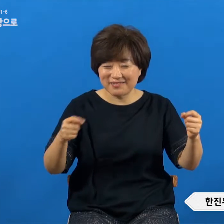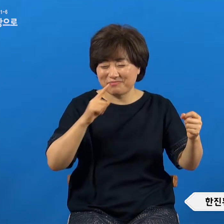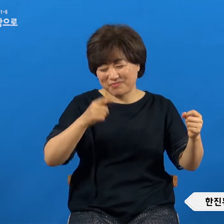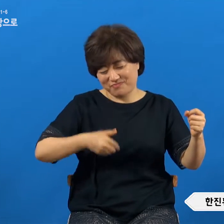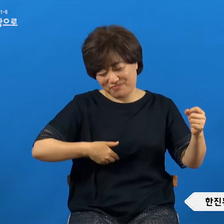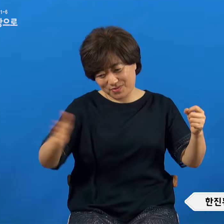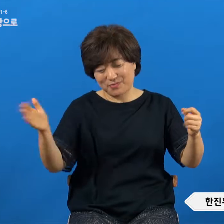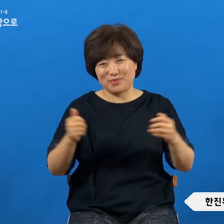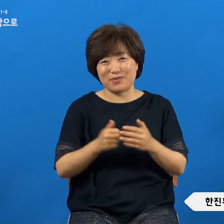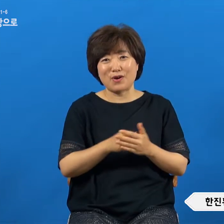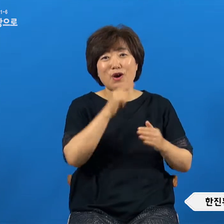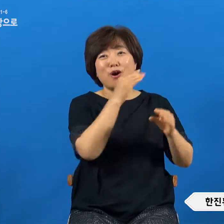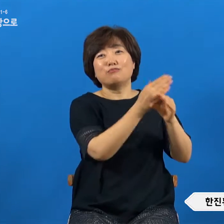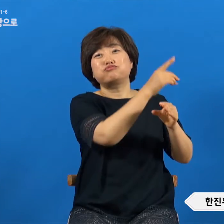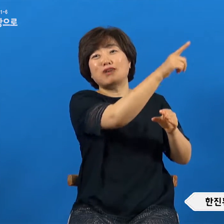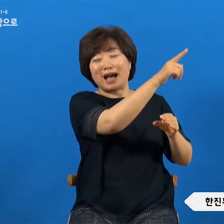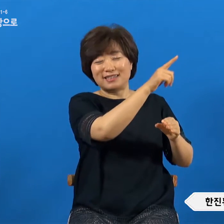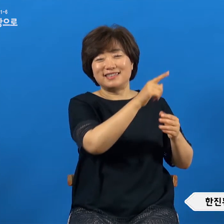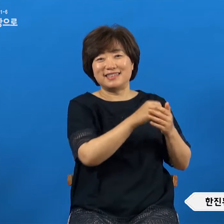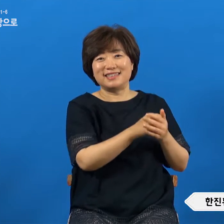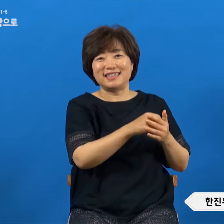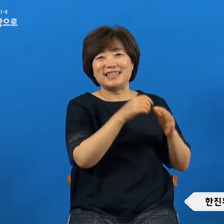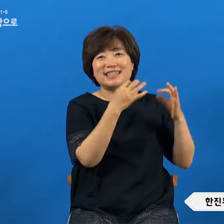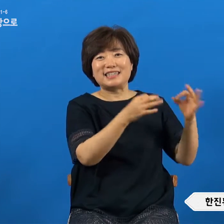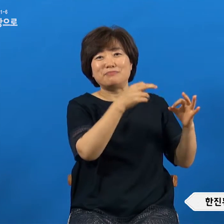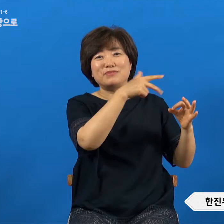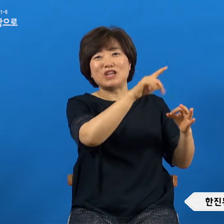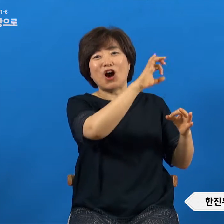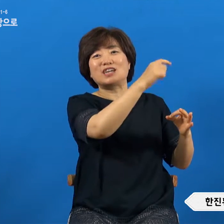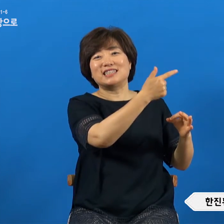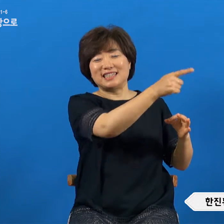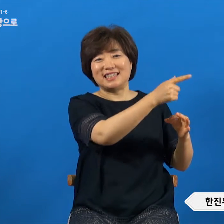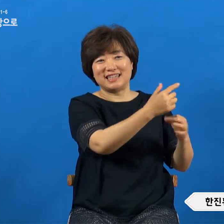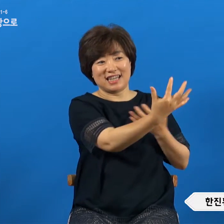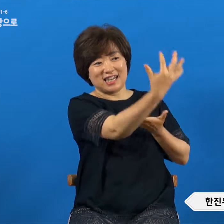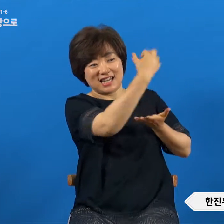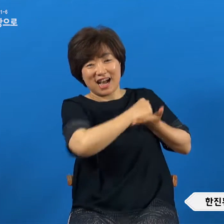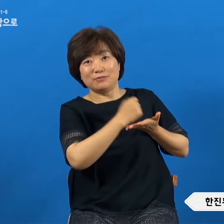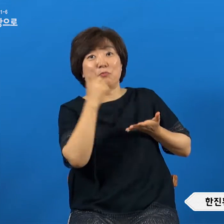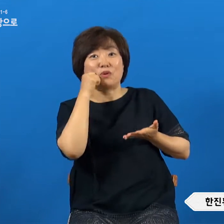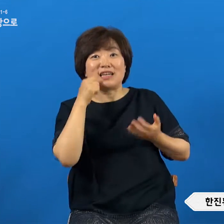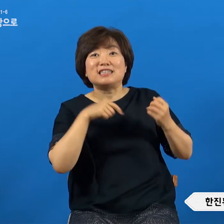김정은이가 방위들 때문에 못 쳐들어온다는 것만 알고 계십시오.